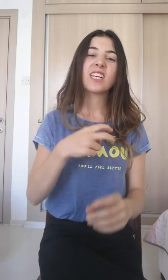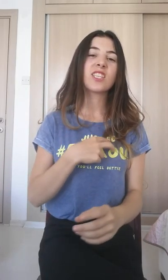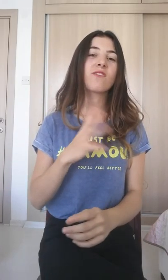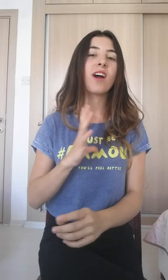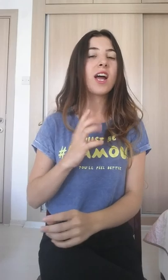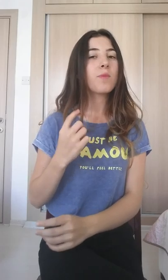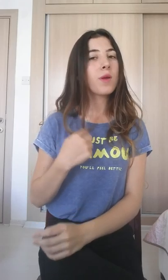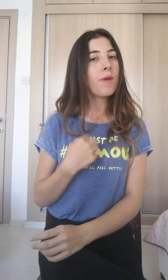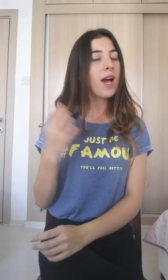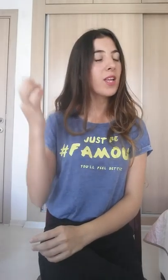aşk var bir ben